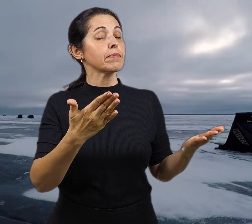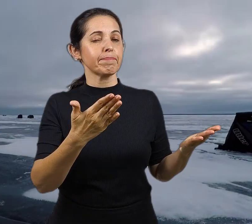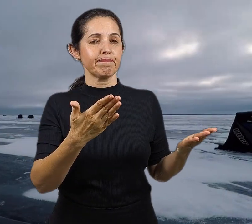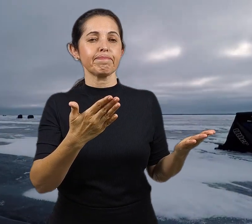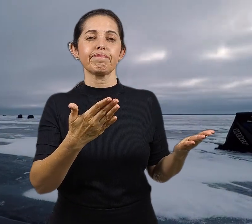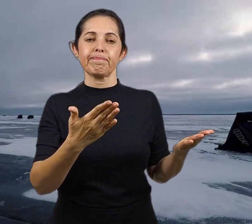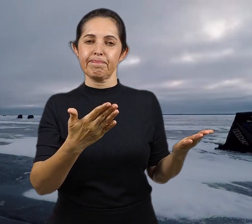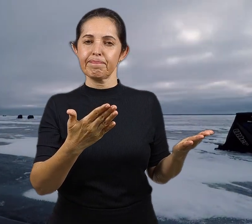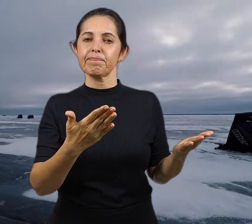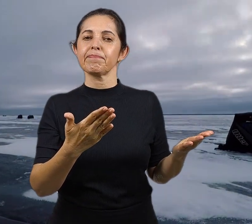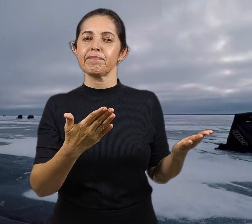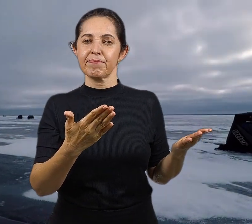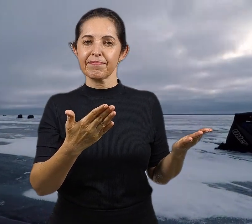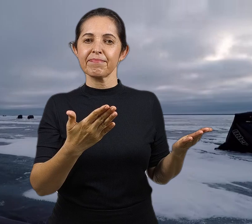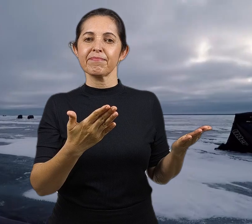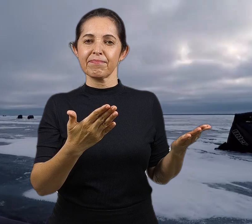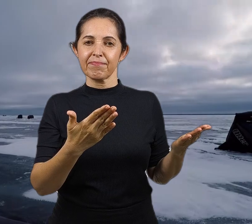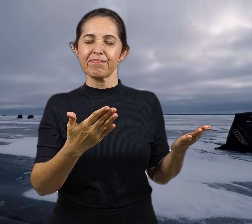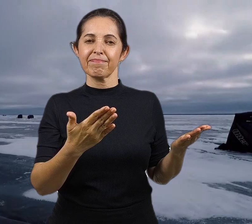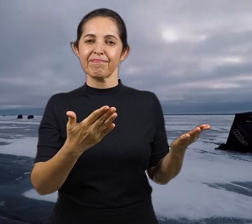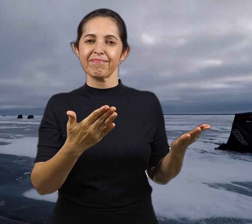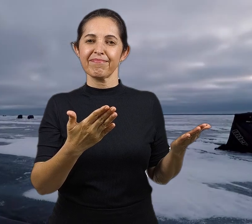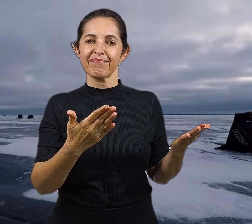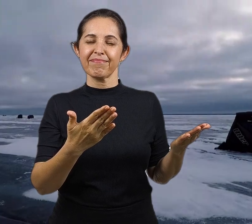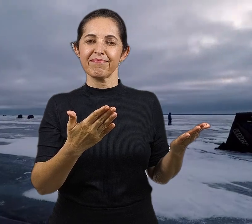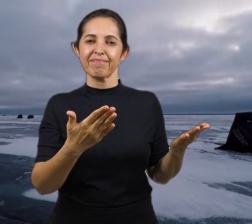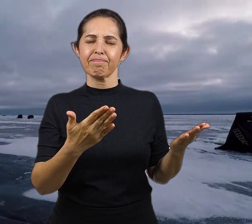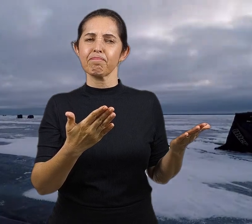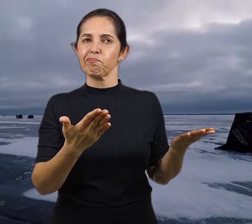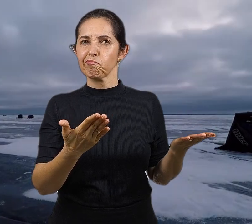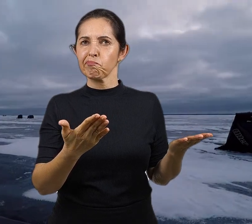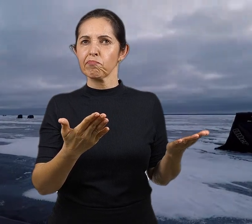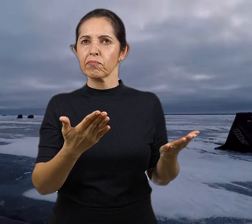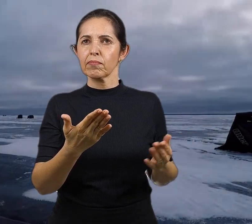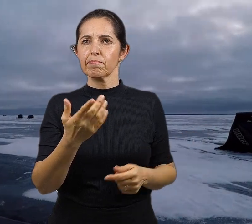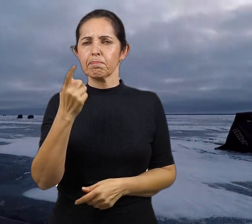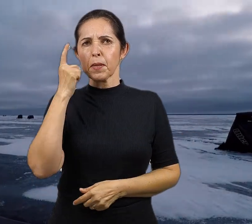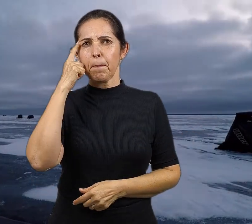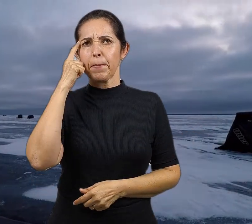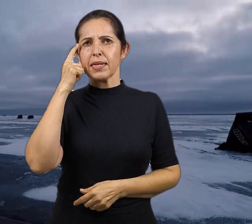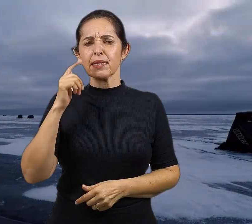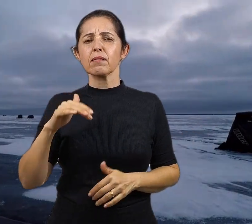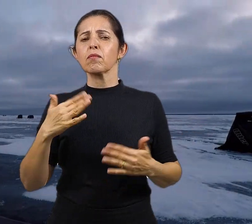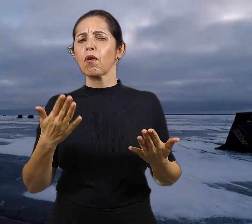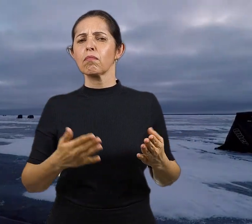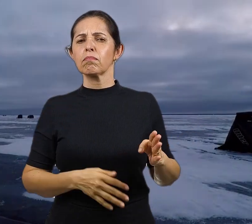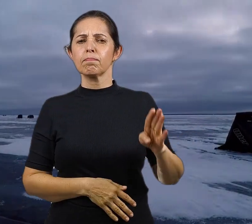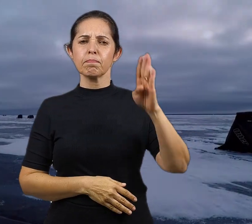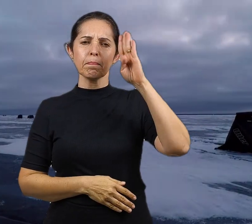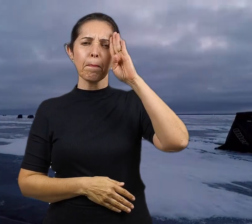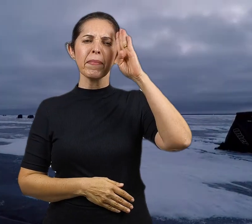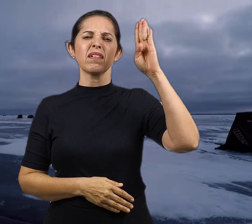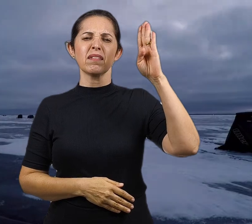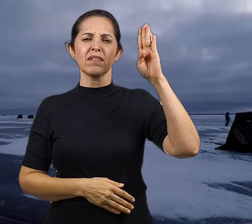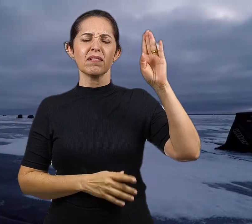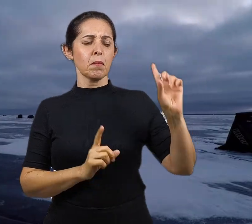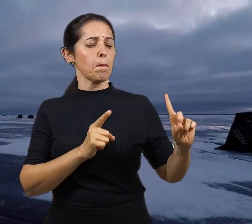E aí a gente começa a pensar: qual é a prioridade da nossa vida? Qual tem sido a prioridade da sua vida? Pastor, eu sou jovem ainda, eu